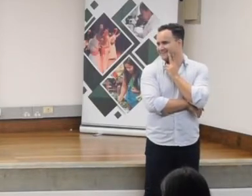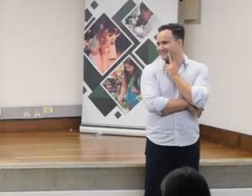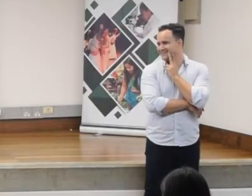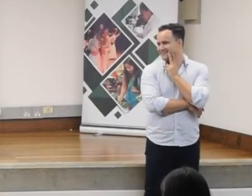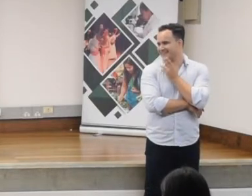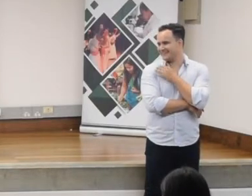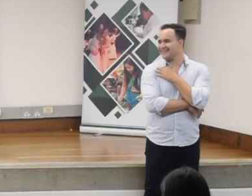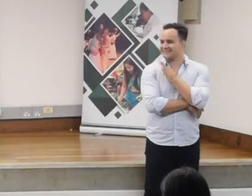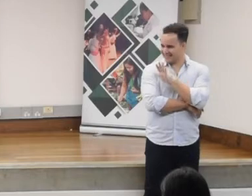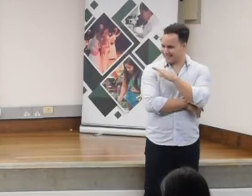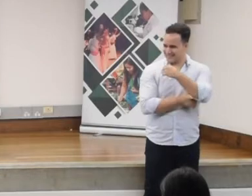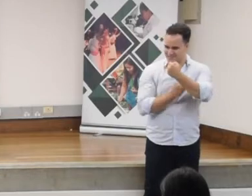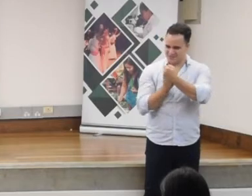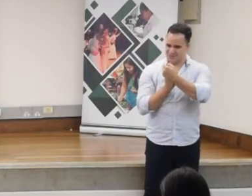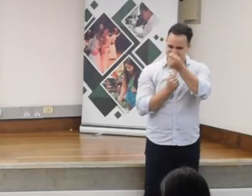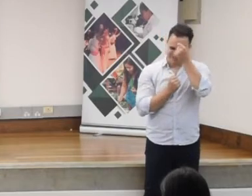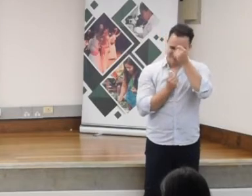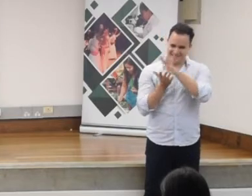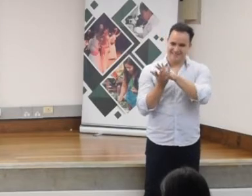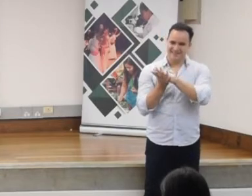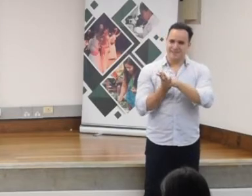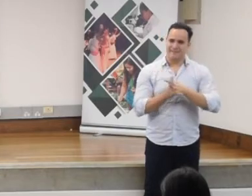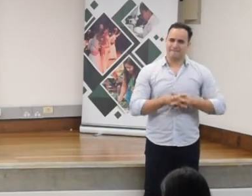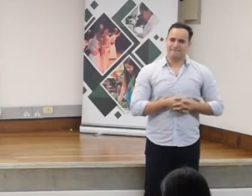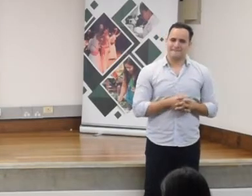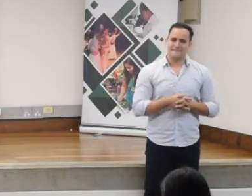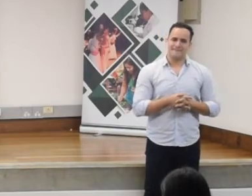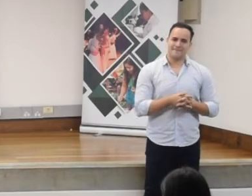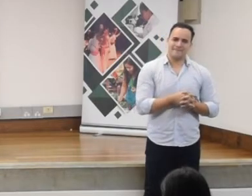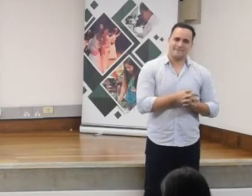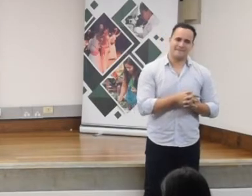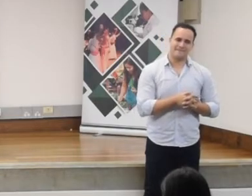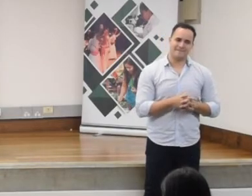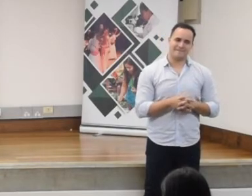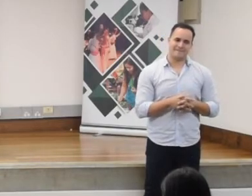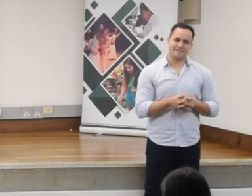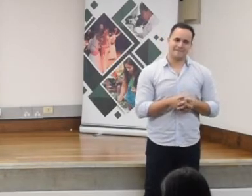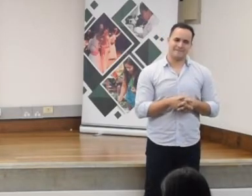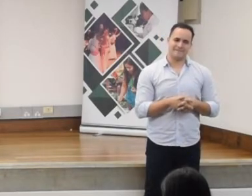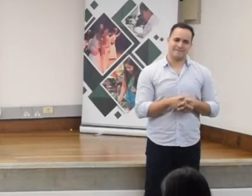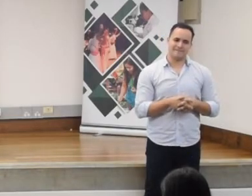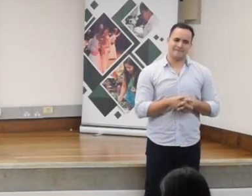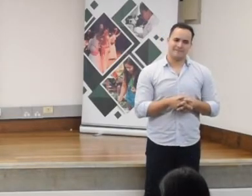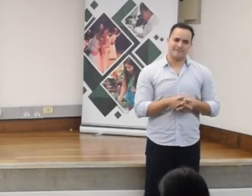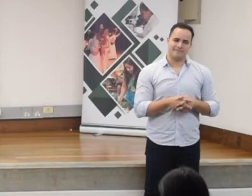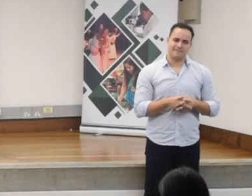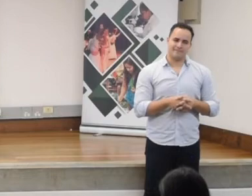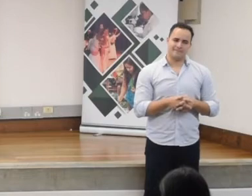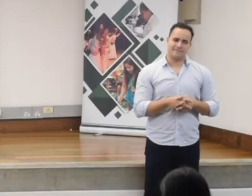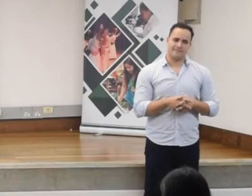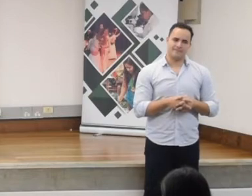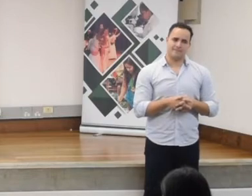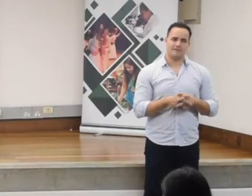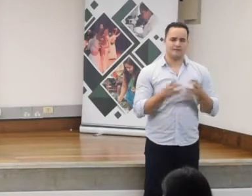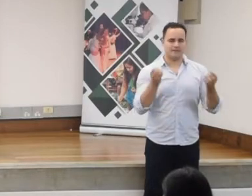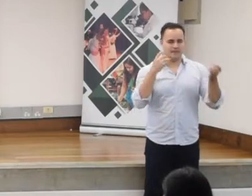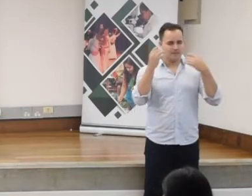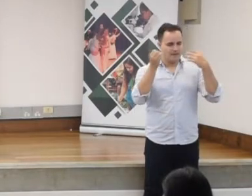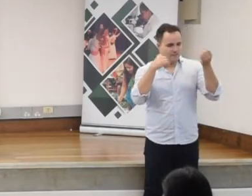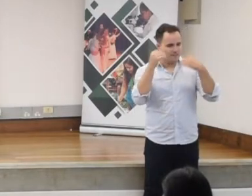Yo la recuerdo. No, escuchando pues las presentaciones de